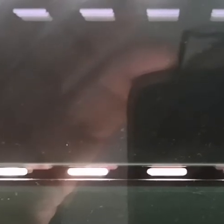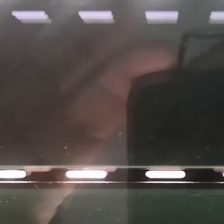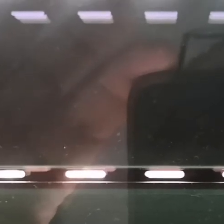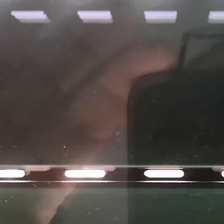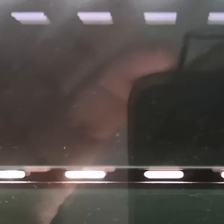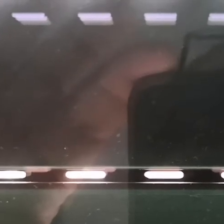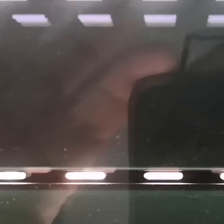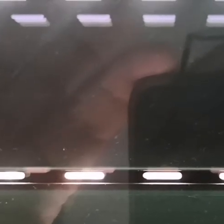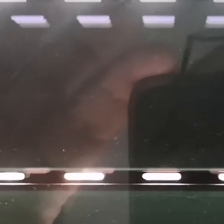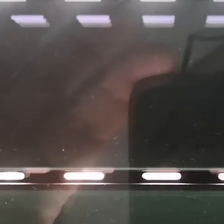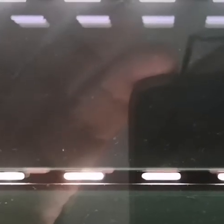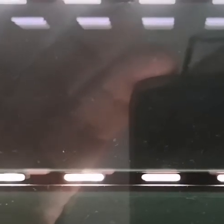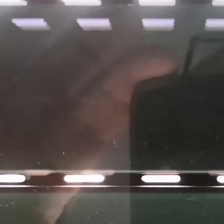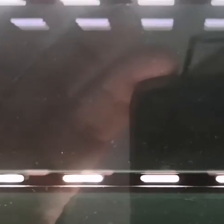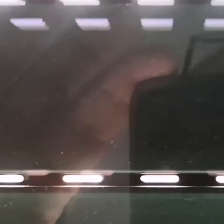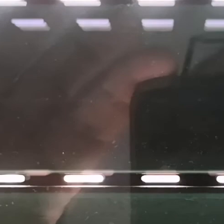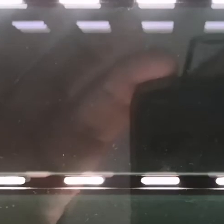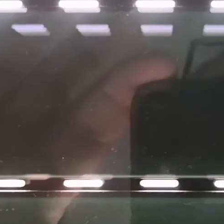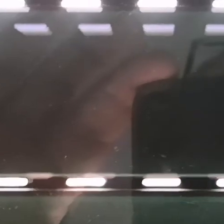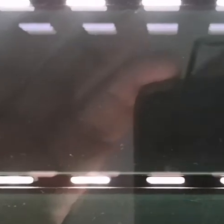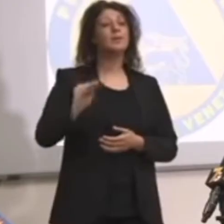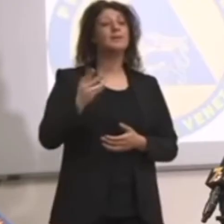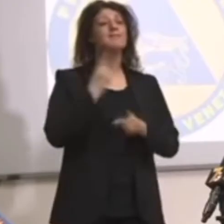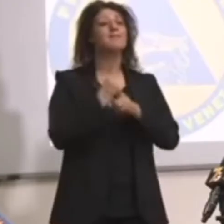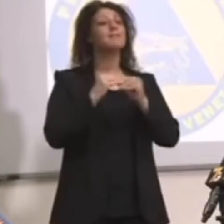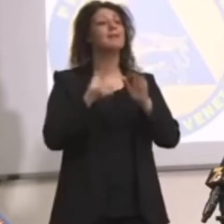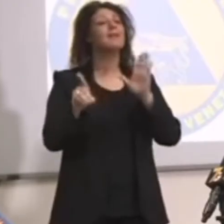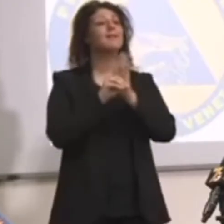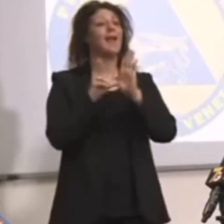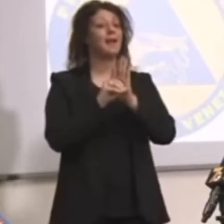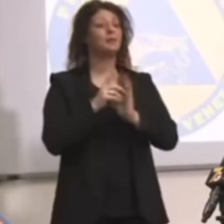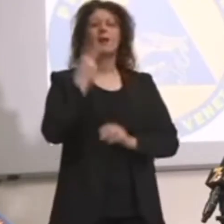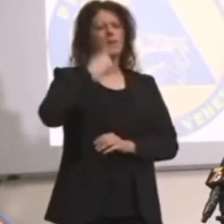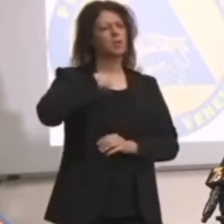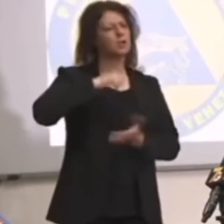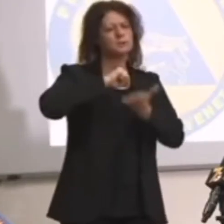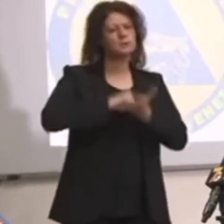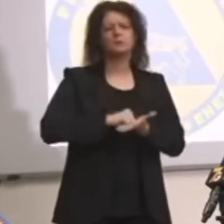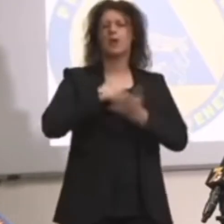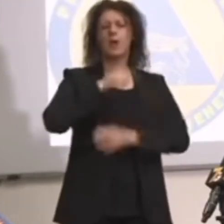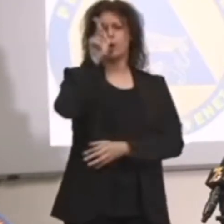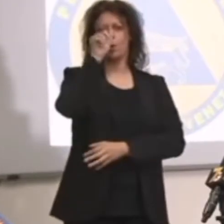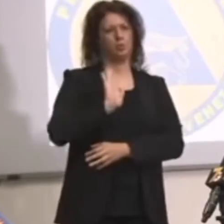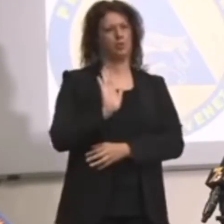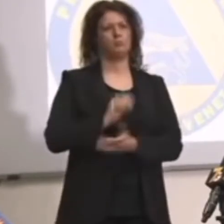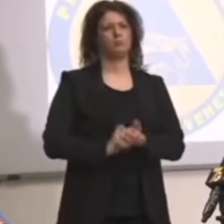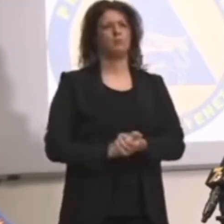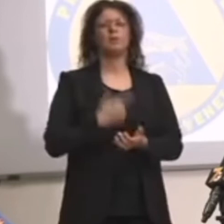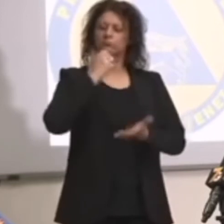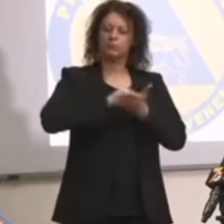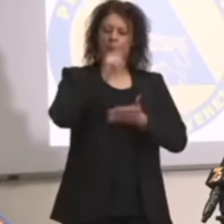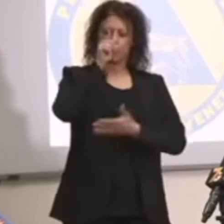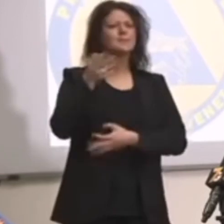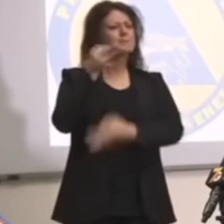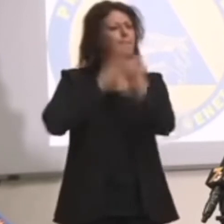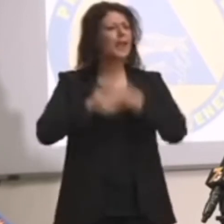ai sondaggi di questo periodo? Io resto fermo a luglio, guardate, qualcuno mi dovrà spiegare perché non si può andare a votare a